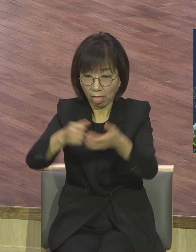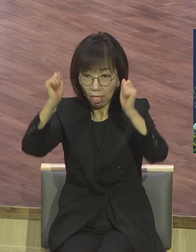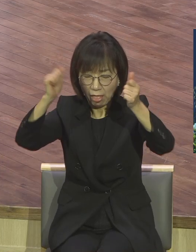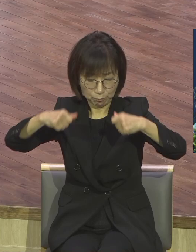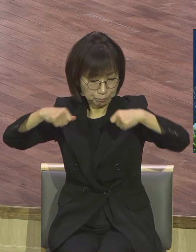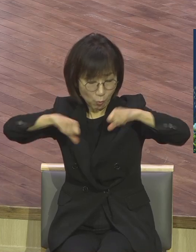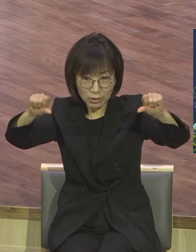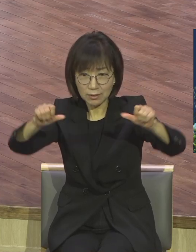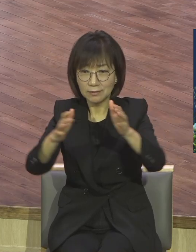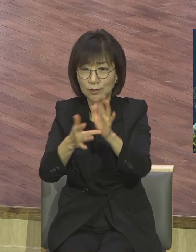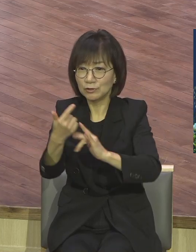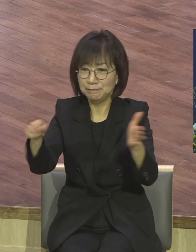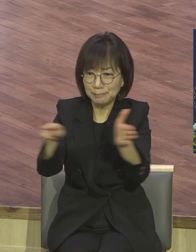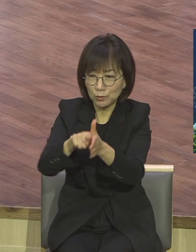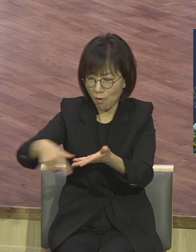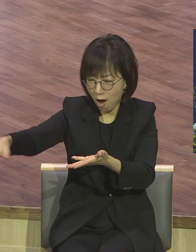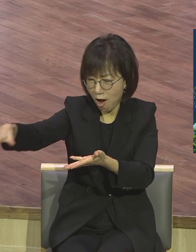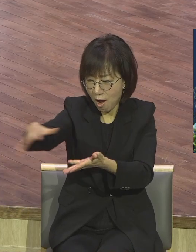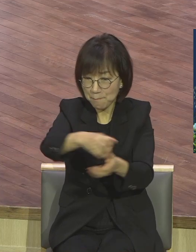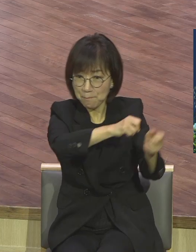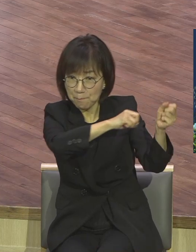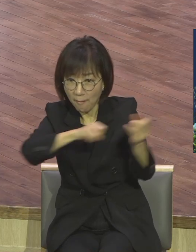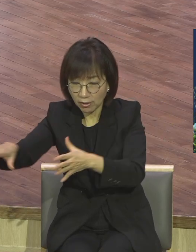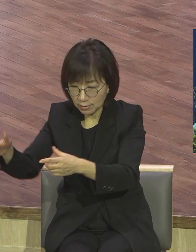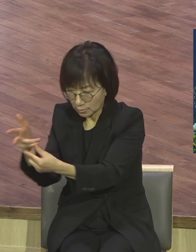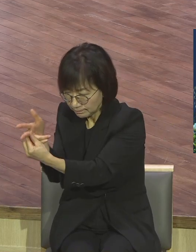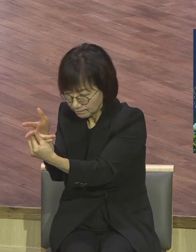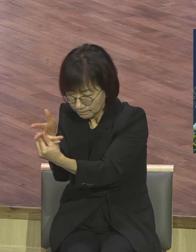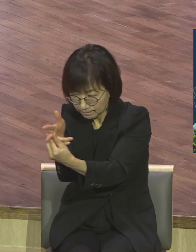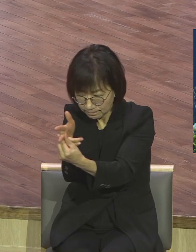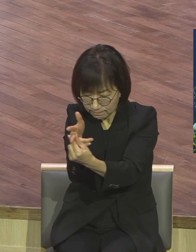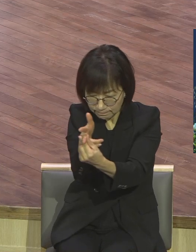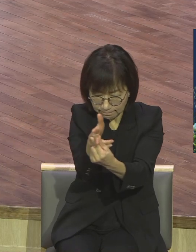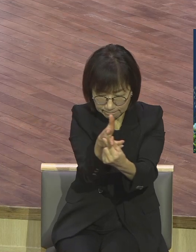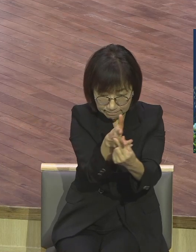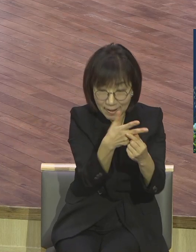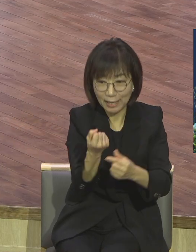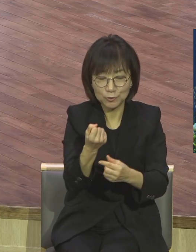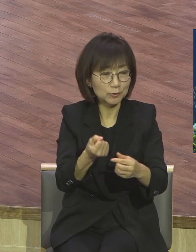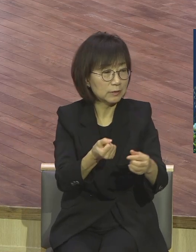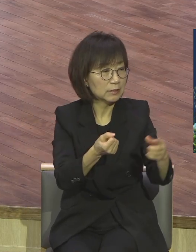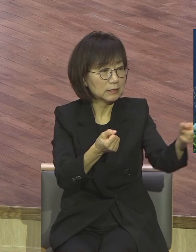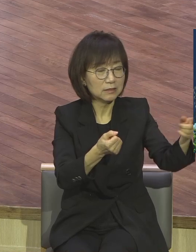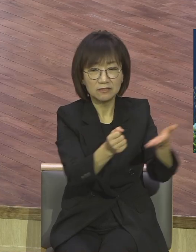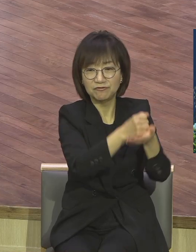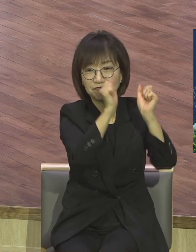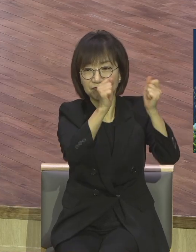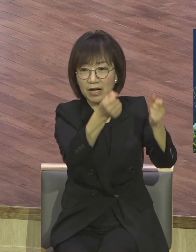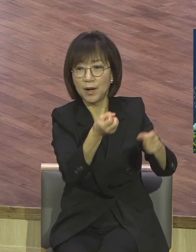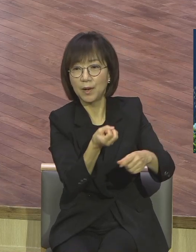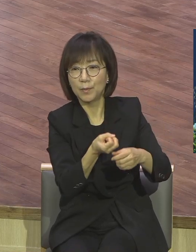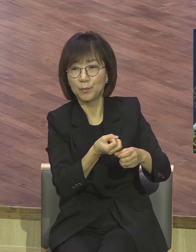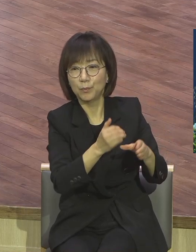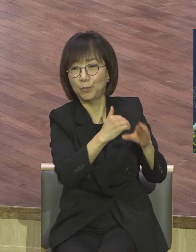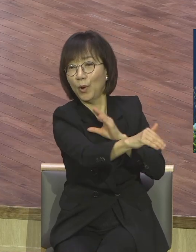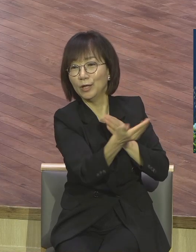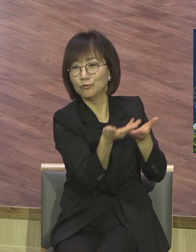무속인이 그렇게 철거하를 결심했어요. 그래서 한 말이랍니다.